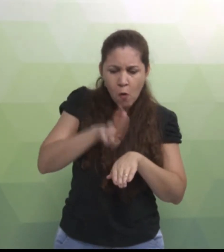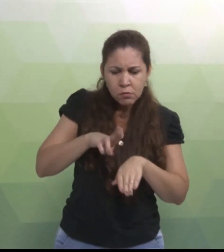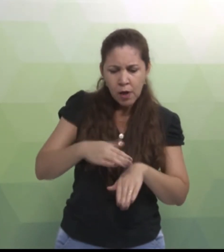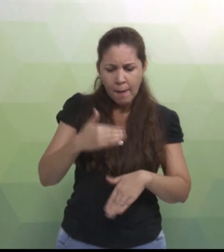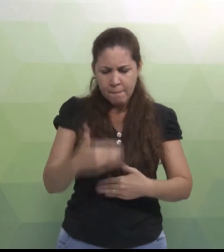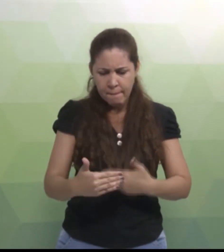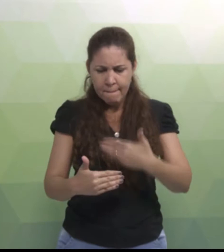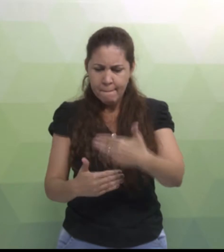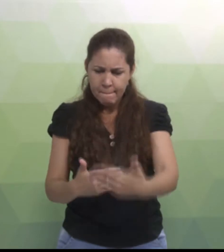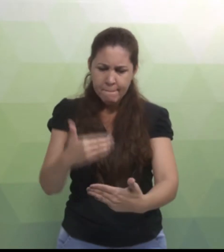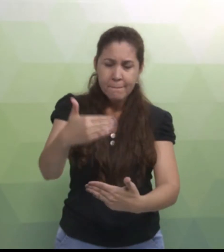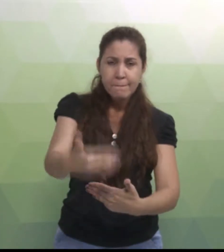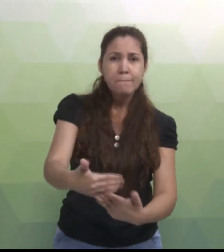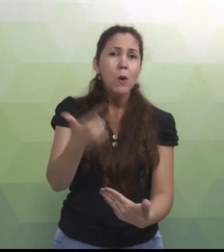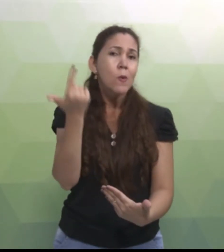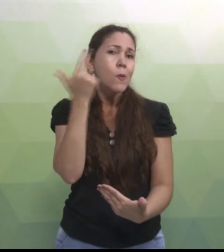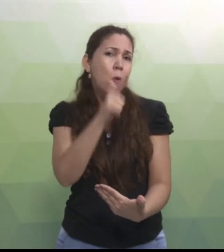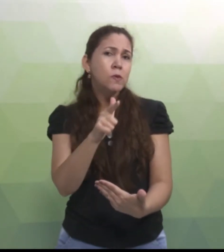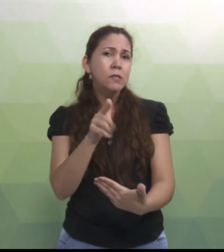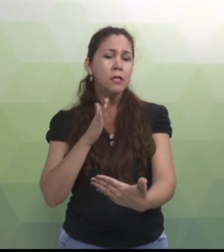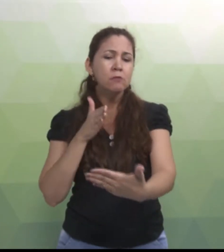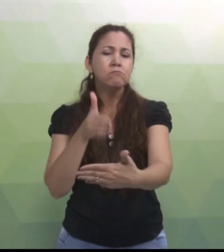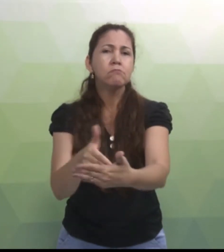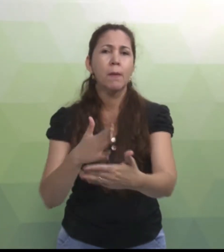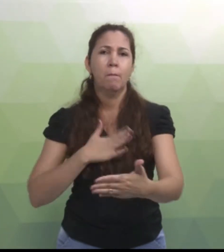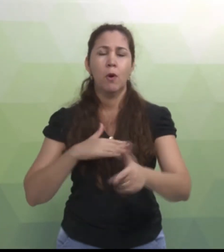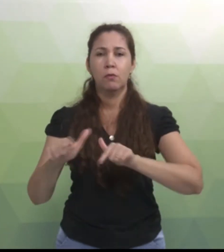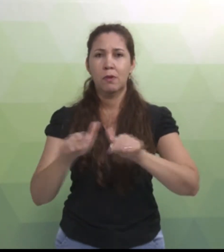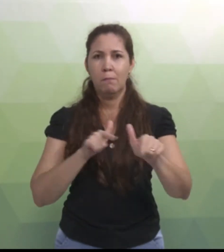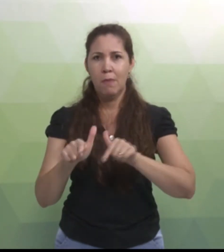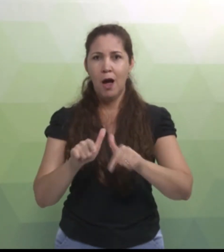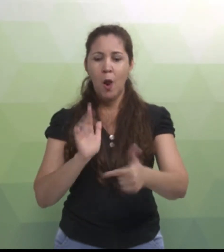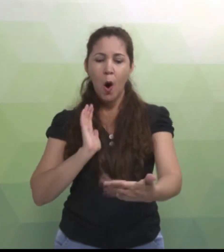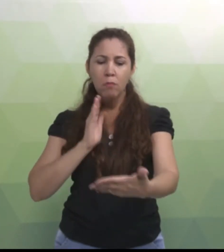utilizar para alcançar o meu objetivo?